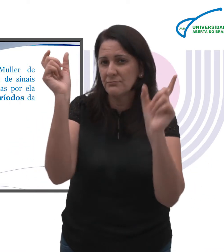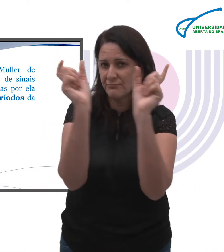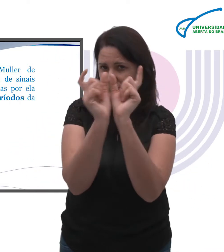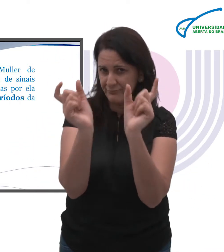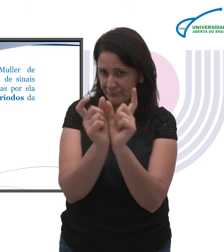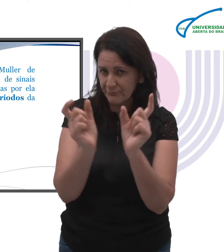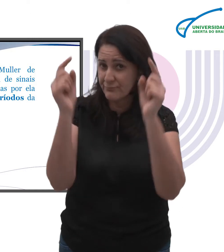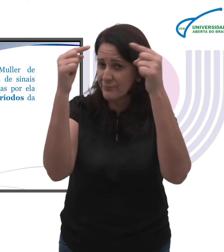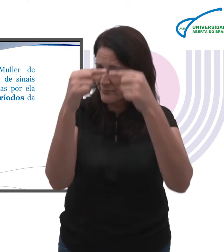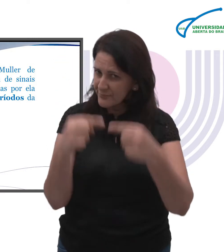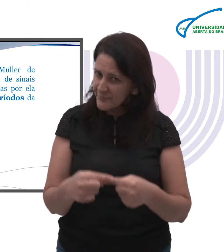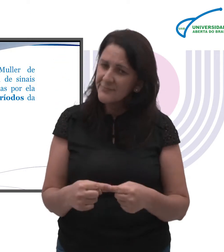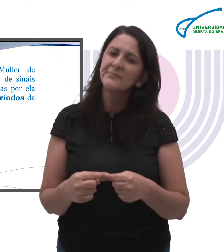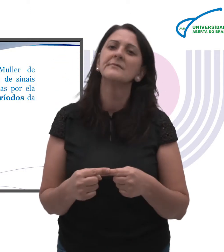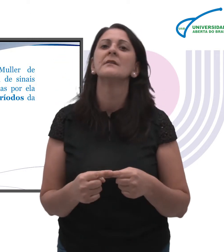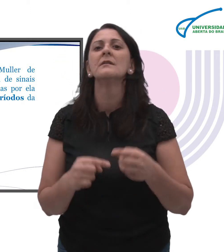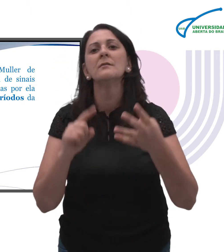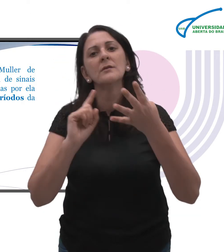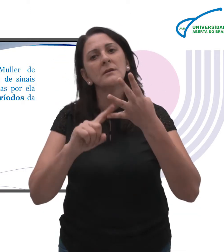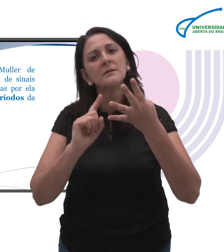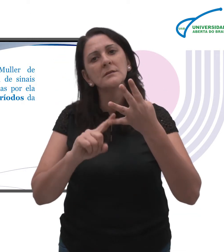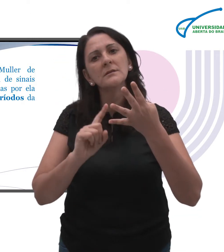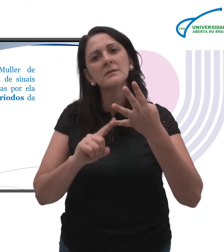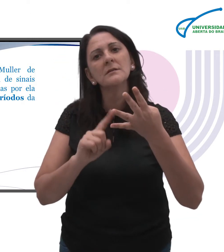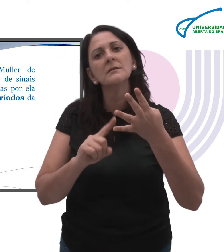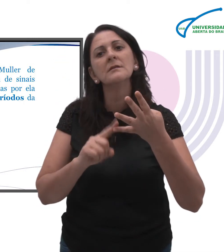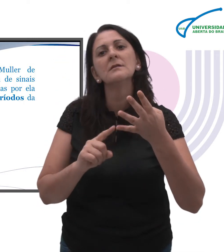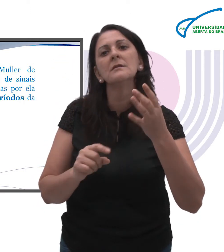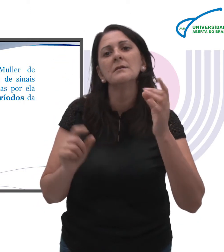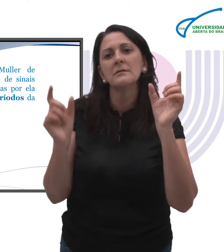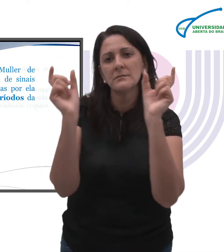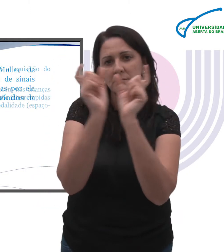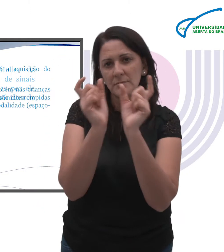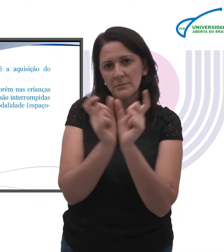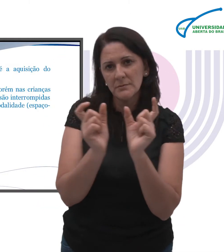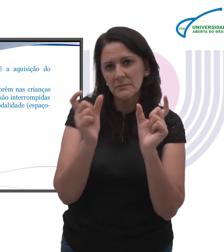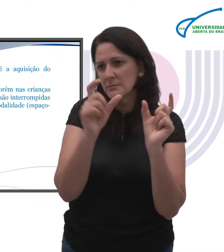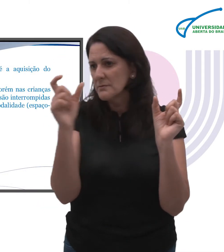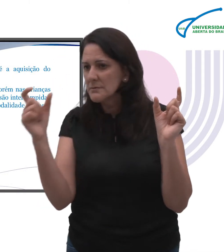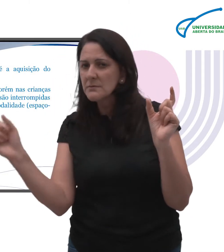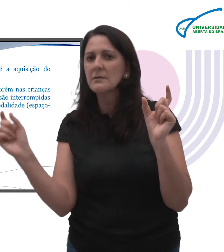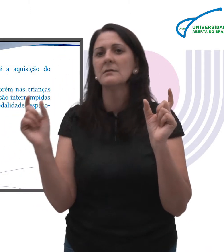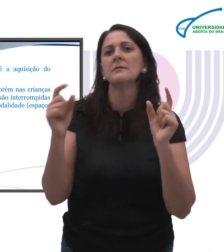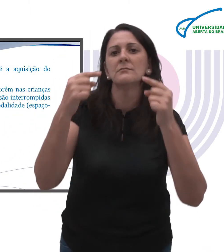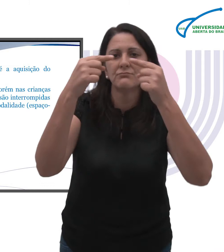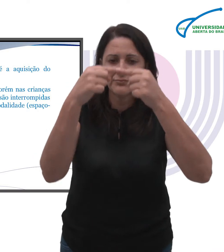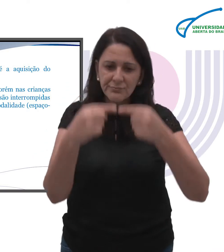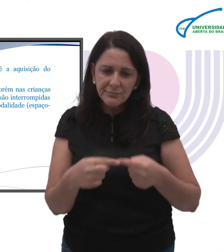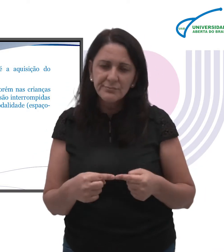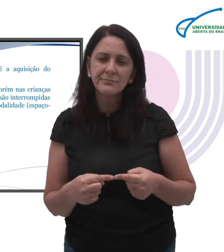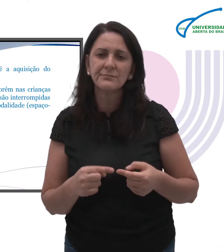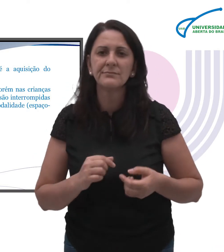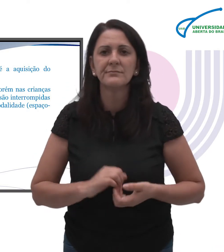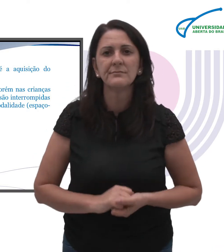de um sinal, o estágio das primeiras combinações e o estágio das